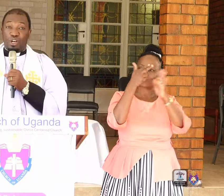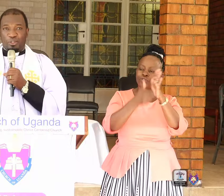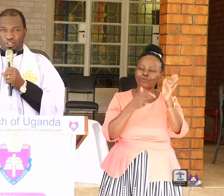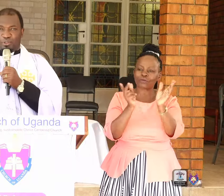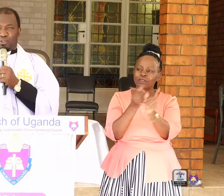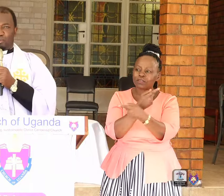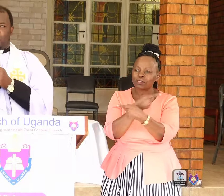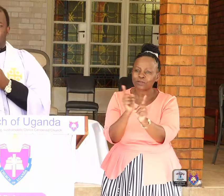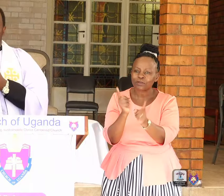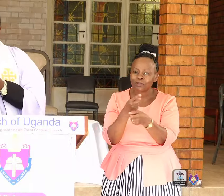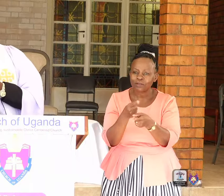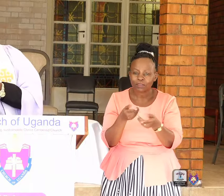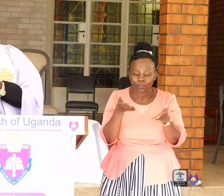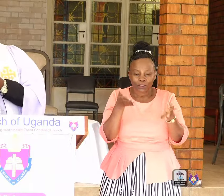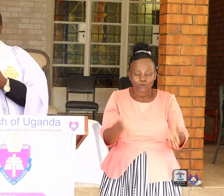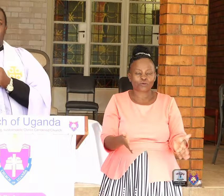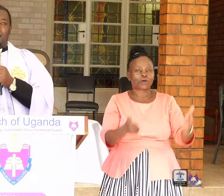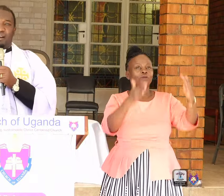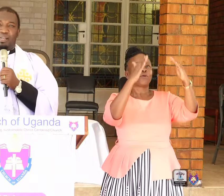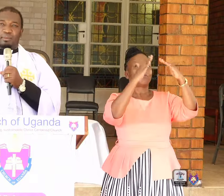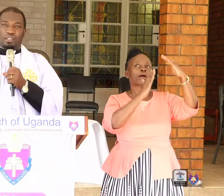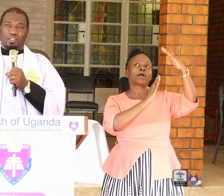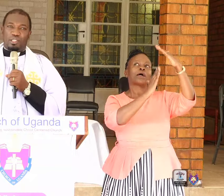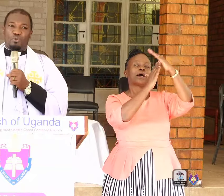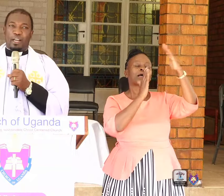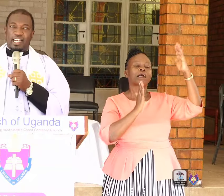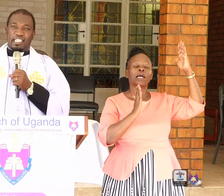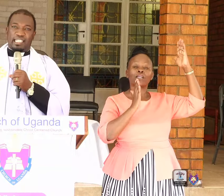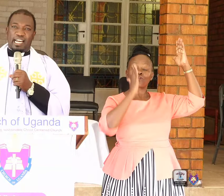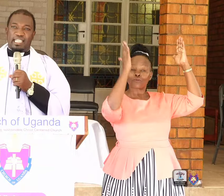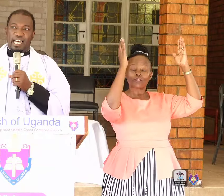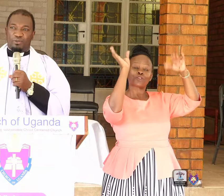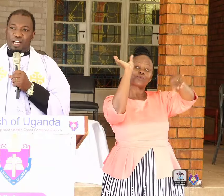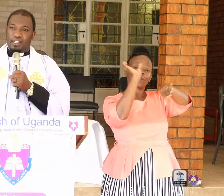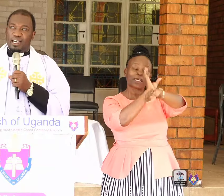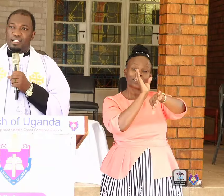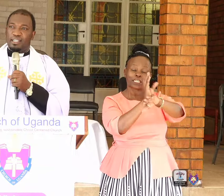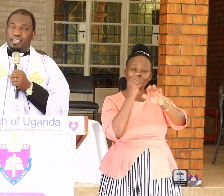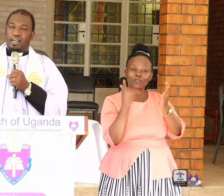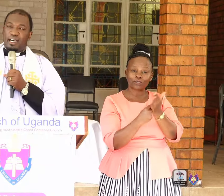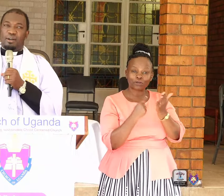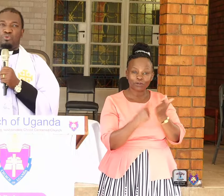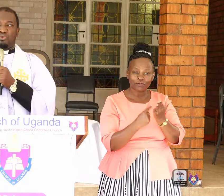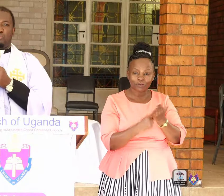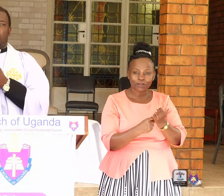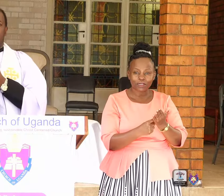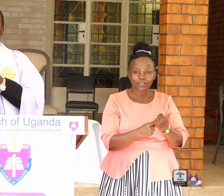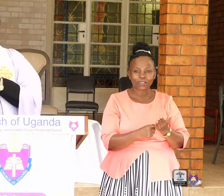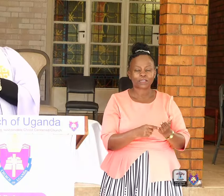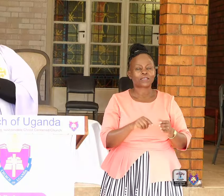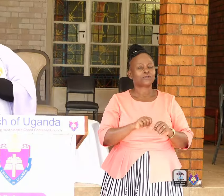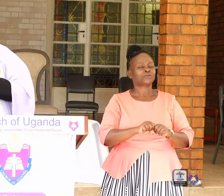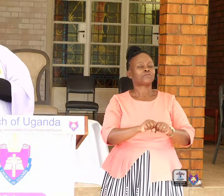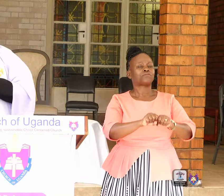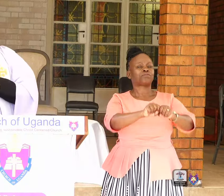egy'enjawulo gye muliko. Tuli wano mu maka ga Ssaabalabirizi w'ekkanisa ya Uganda,